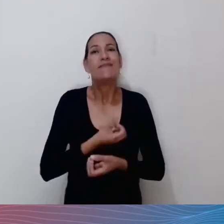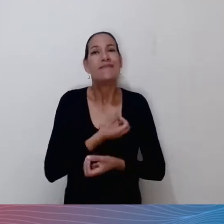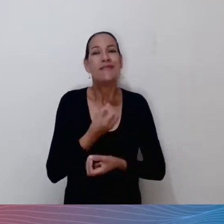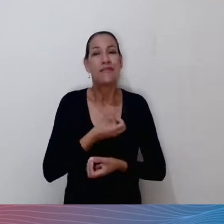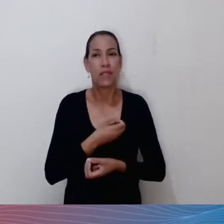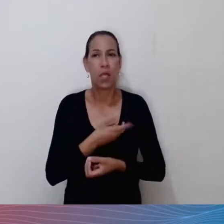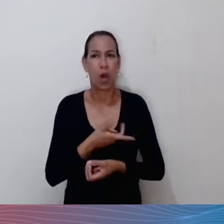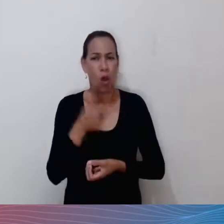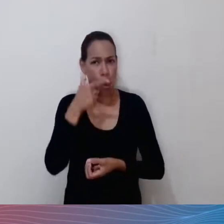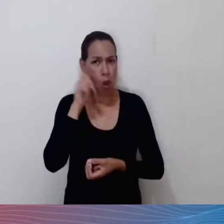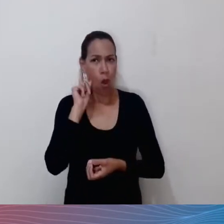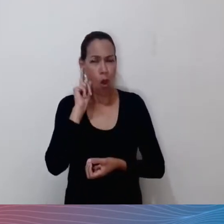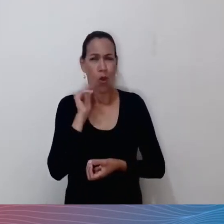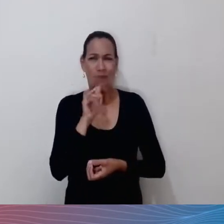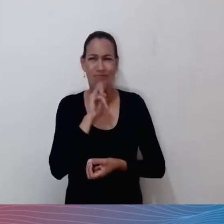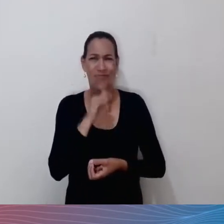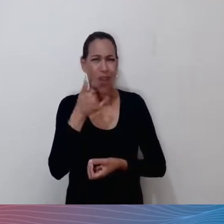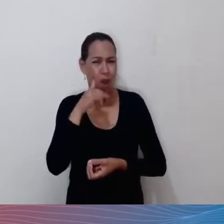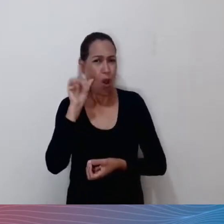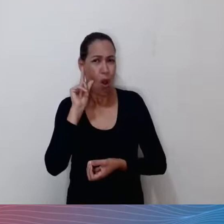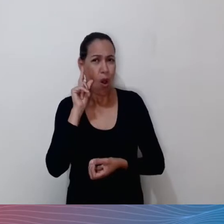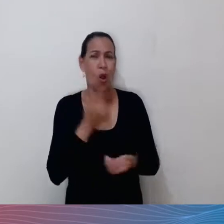canais dispensadores à graça.